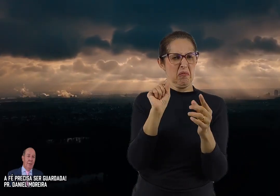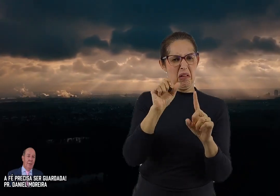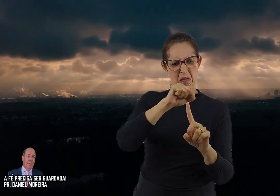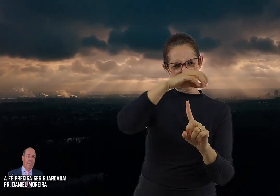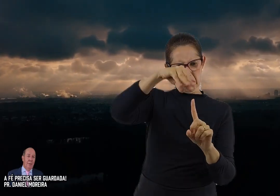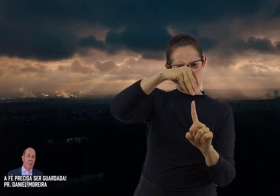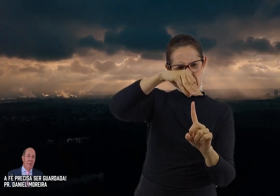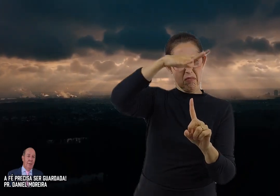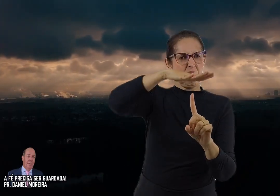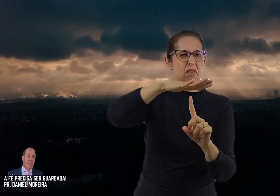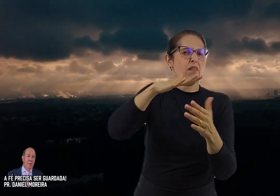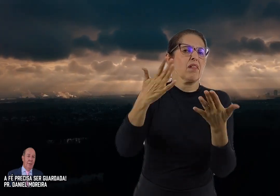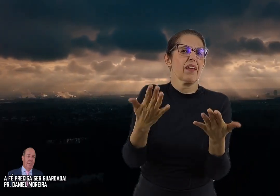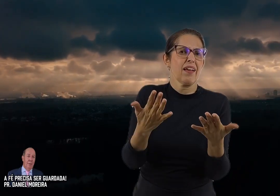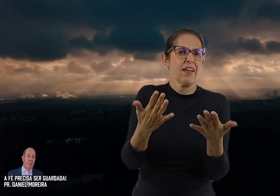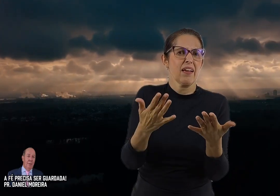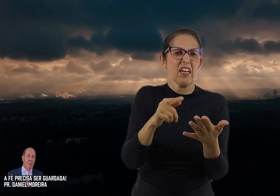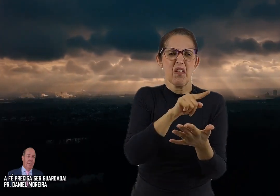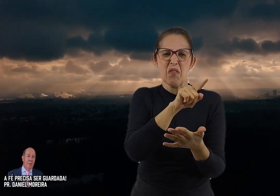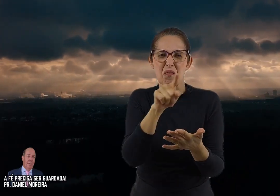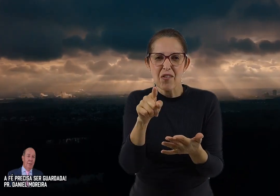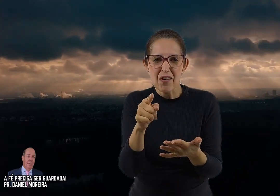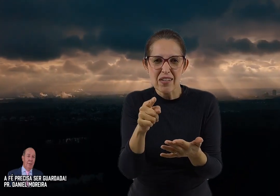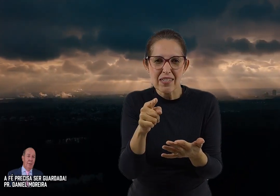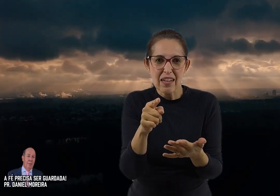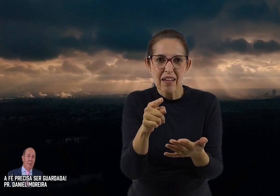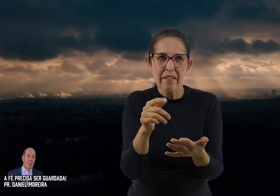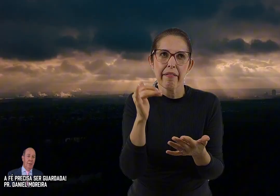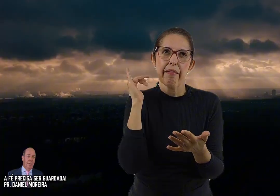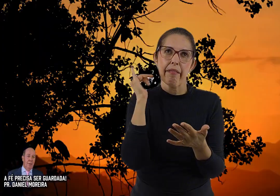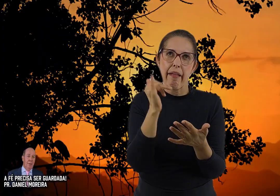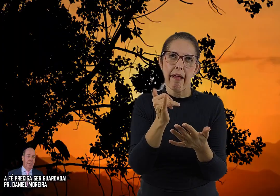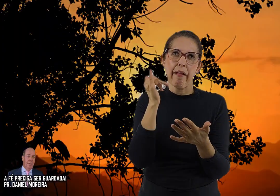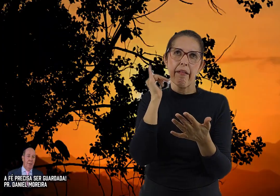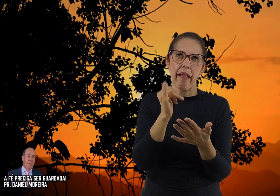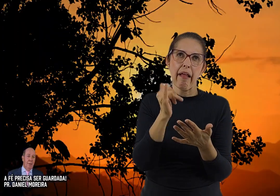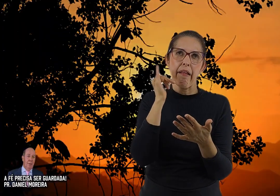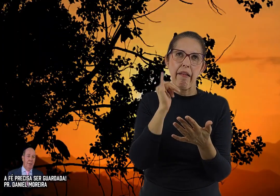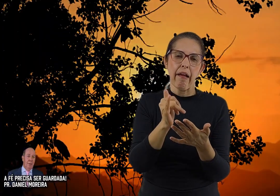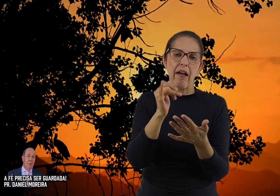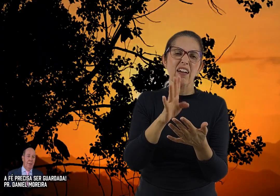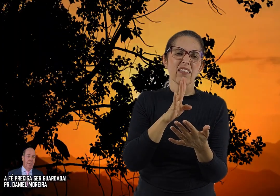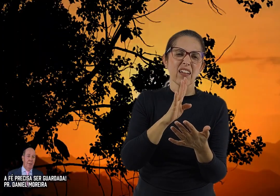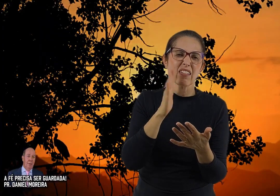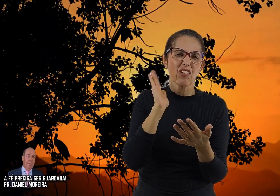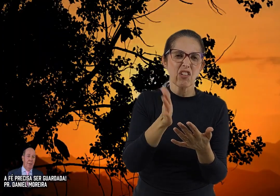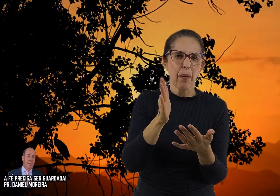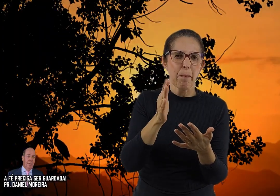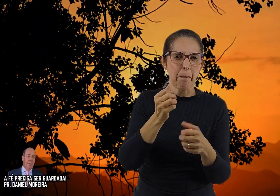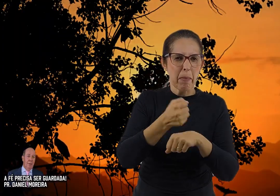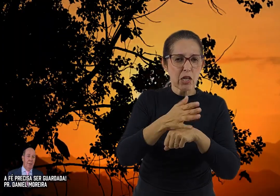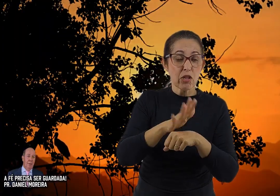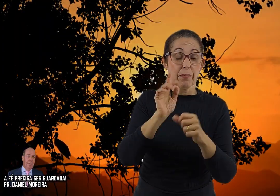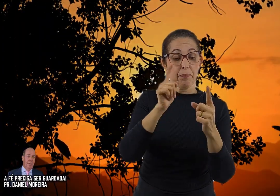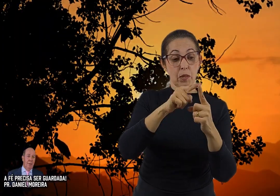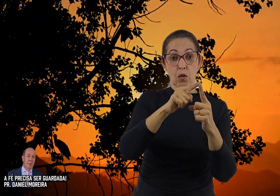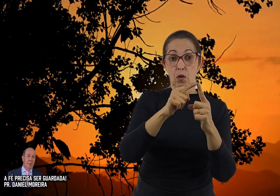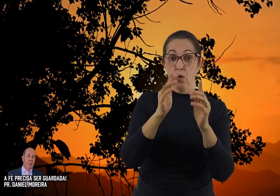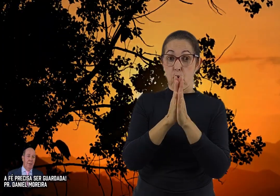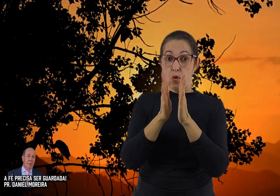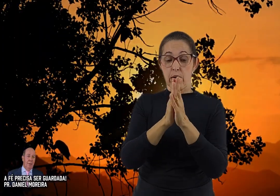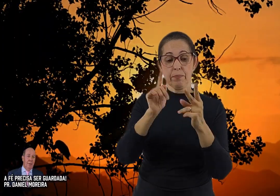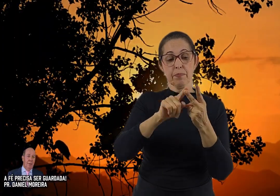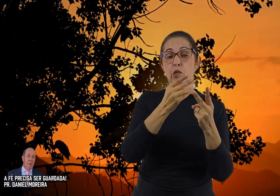pastor? Recursos da graça. Os crentes aqui estão cansados de ouvir isso e a maioria não está vivendo. Os recursos da graça são